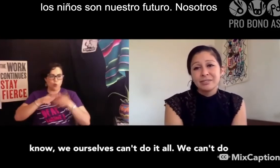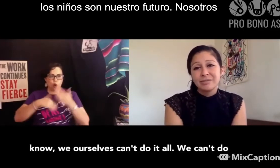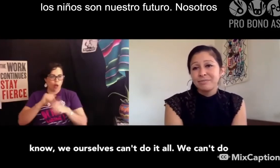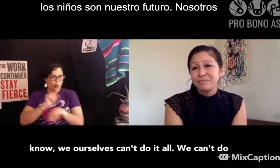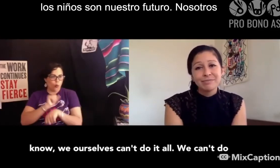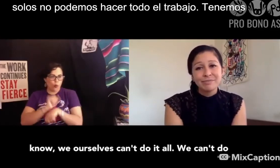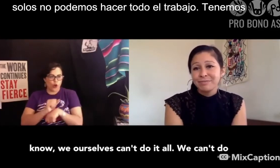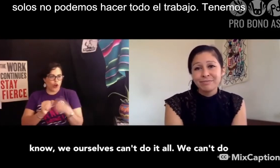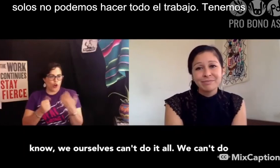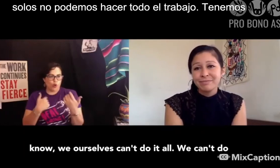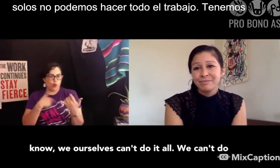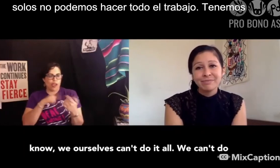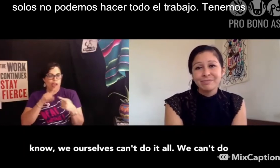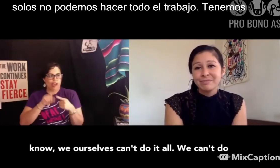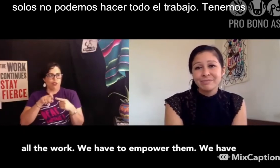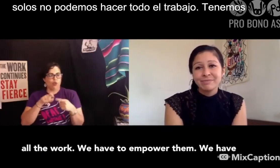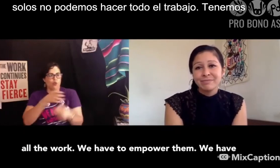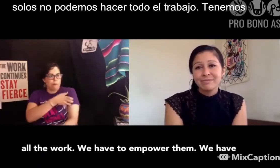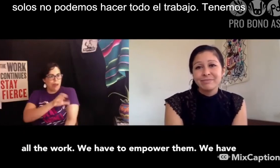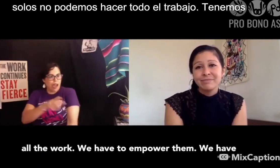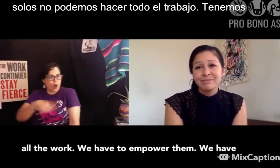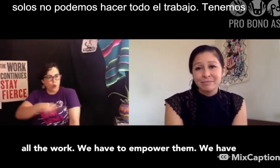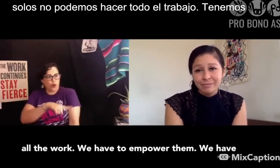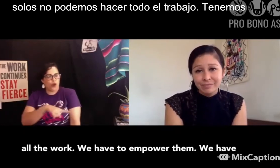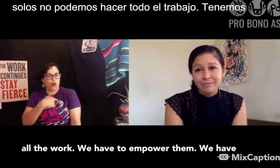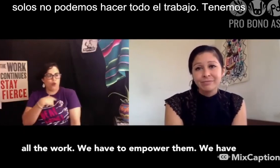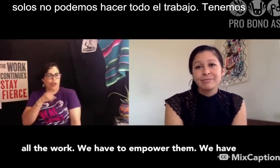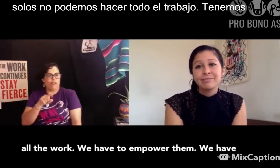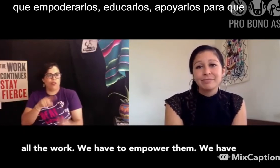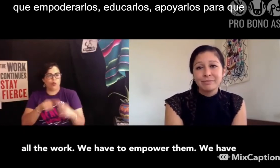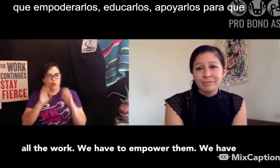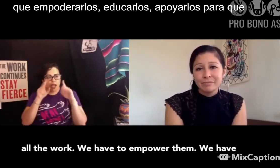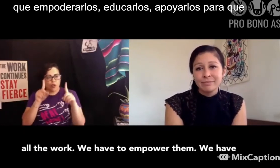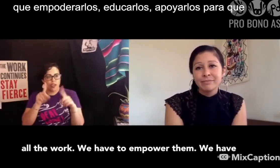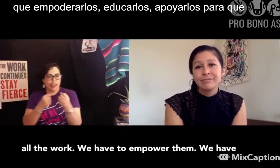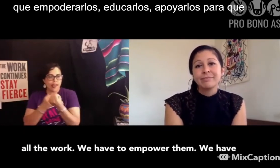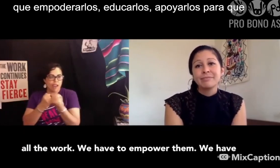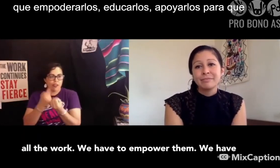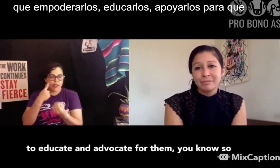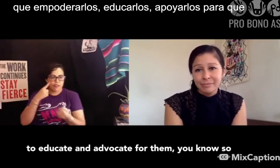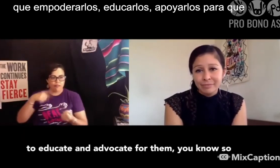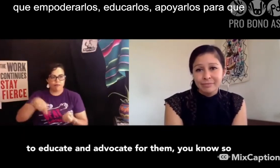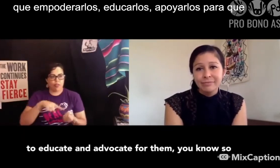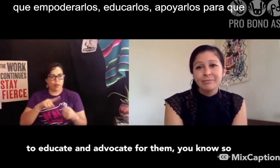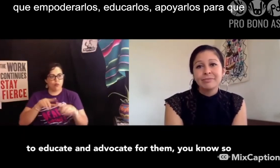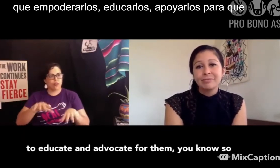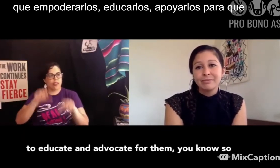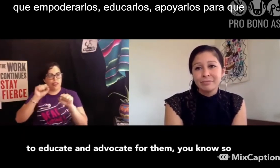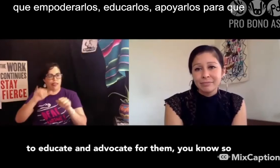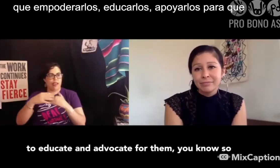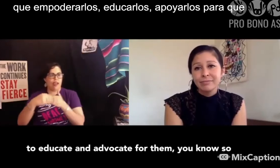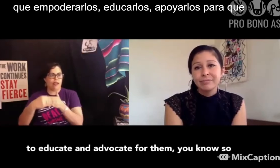futuro. Nosotros solos no podemos hacer todo el trabajo. Tenemos que empoderarlos,